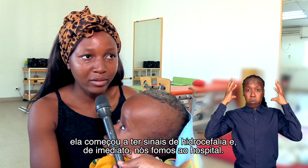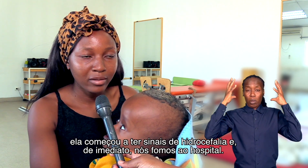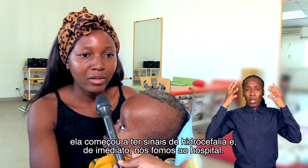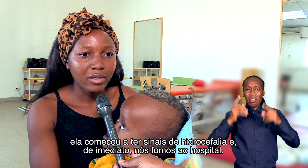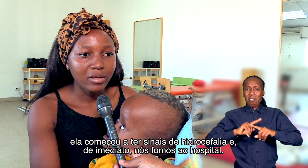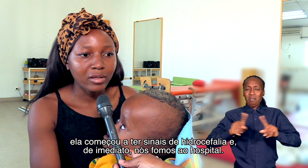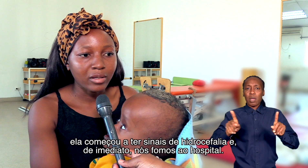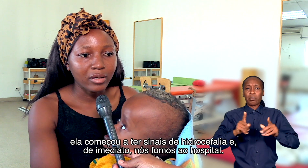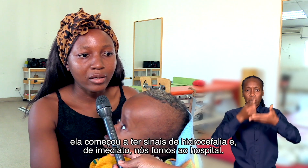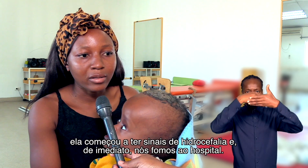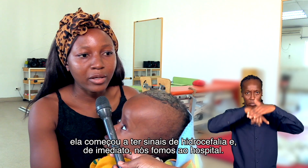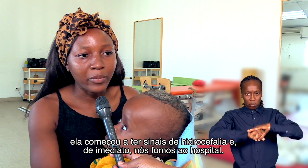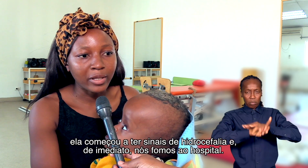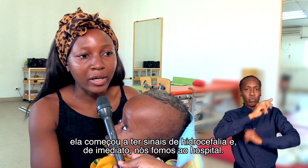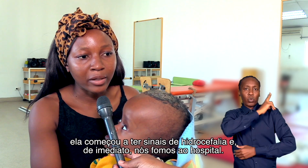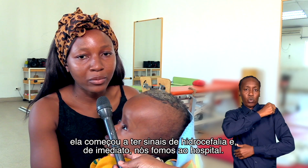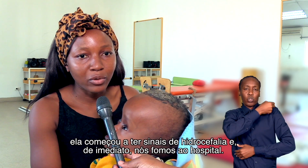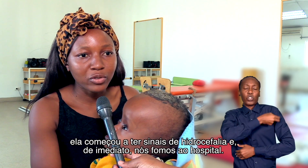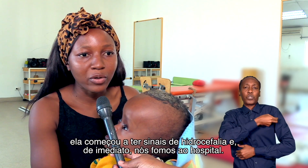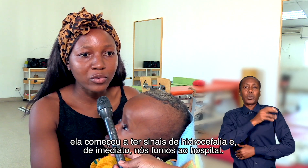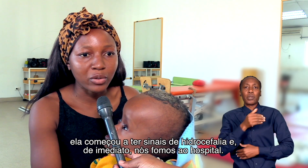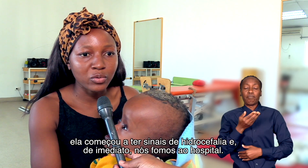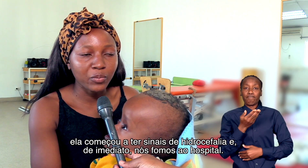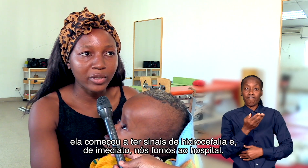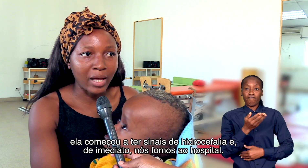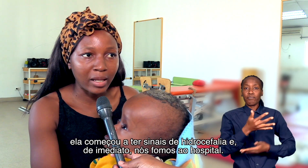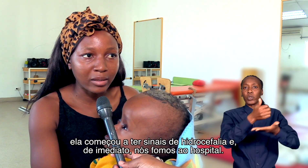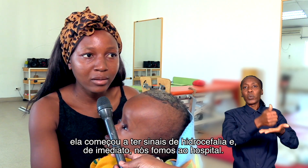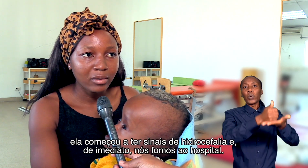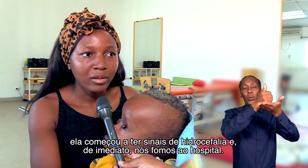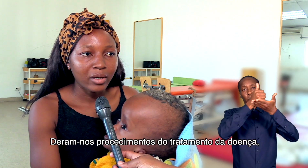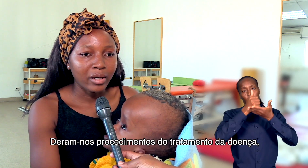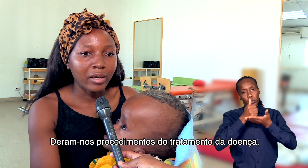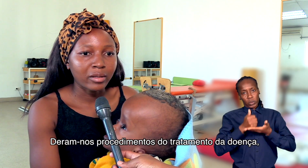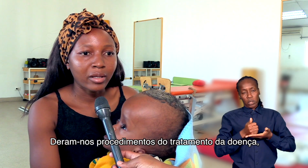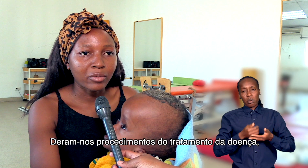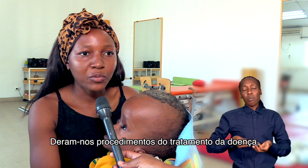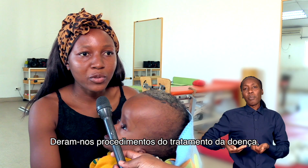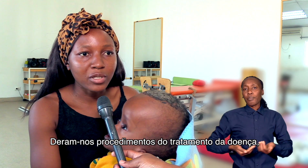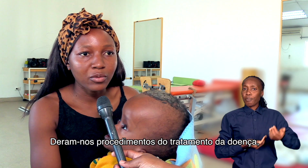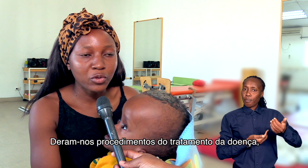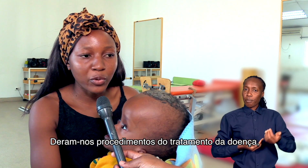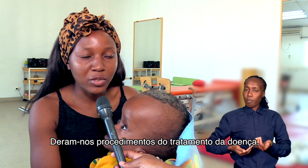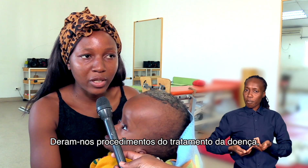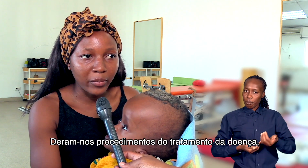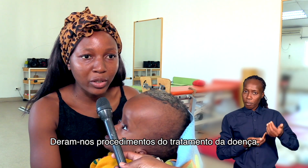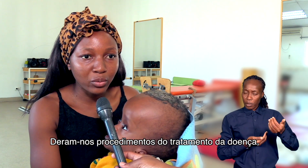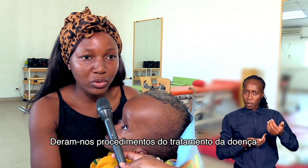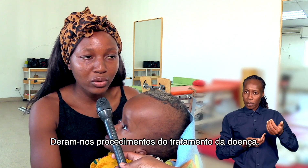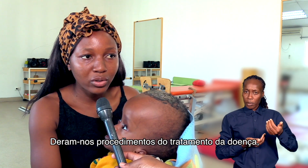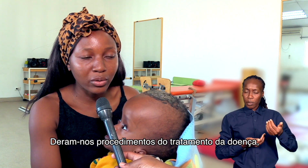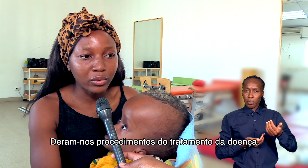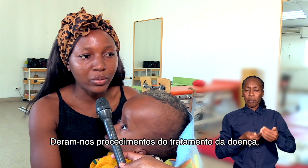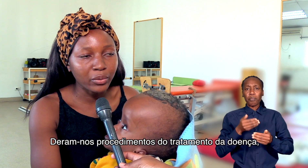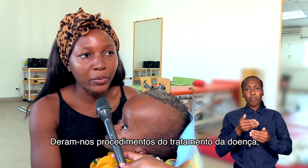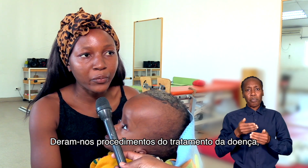hidrocefalia e de imediato nós fomos ao hospital, deram os procedimentos